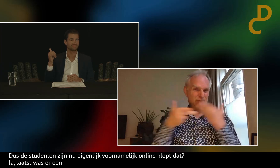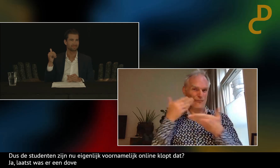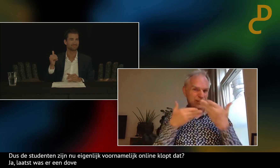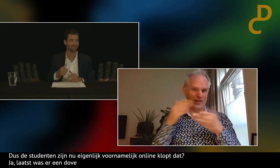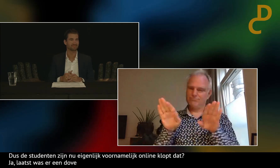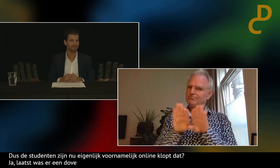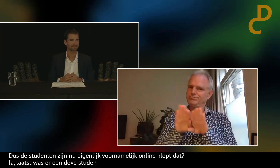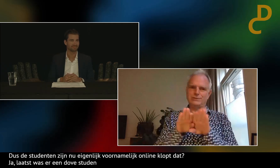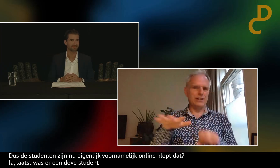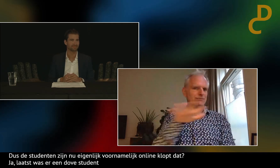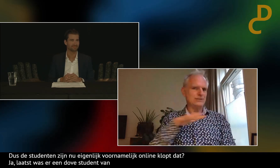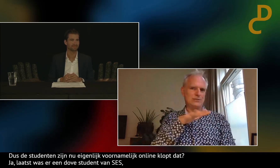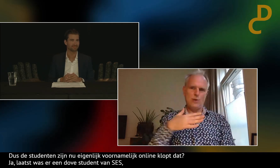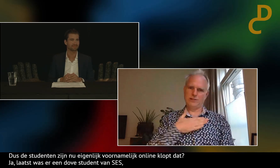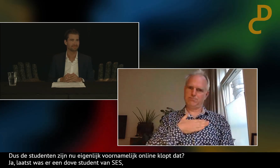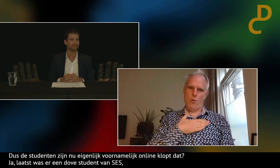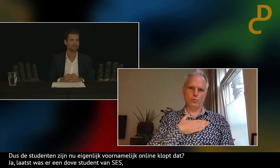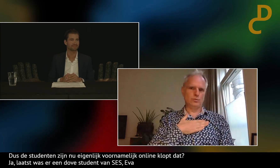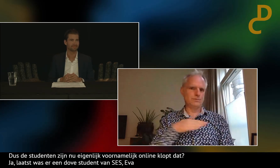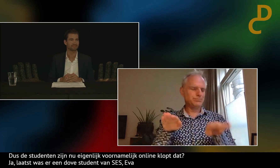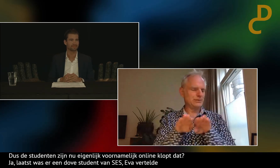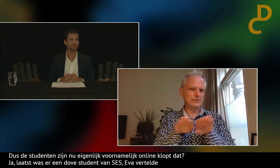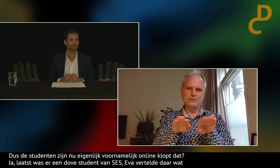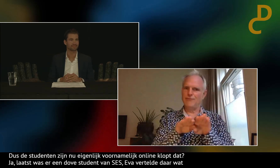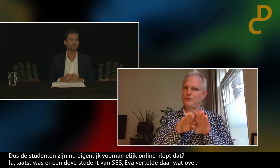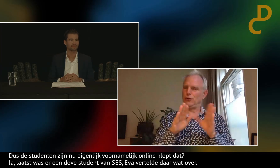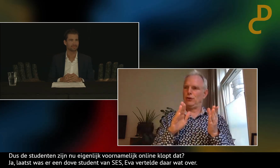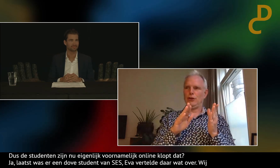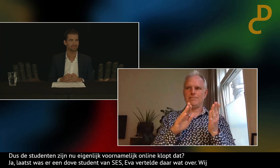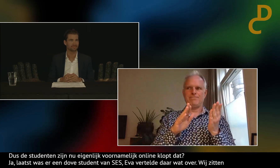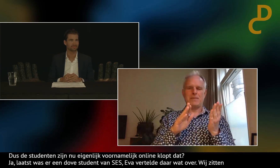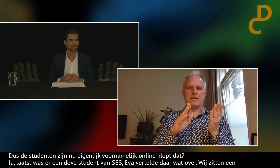Eva... Die vertelde daar ook al wat over. Nou, en wij zitten eigenlijk een beetje in dezelfde situatie.